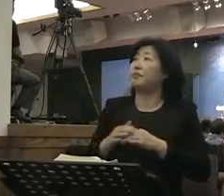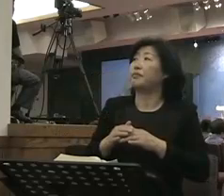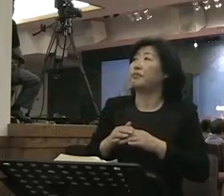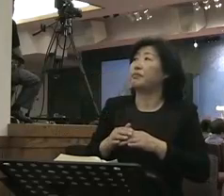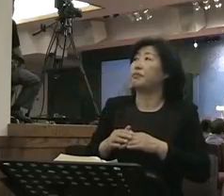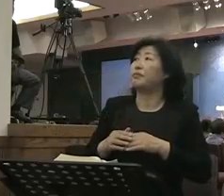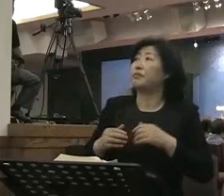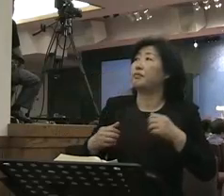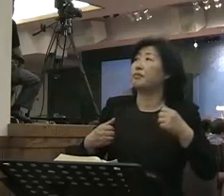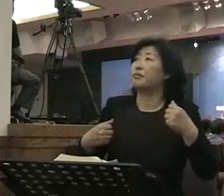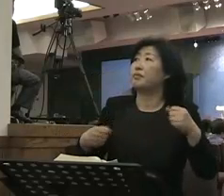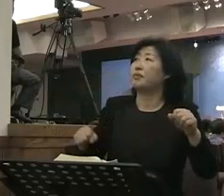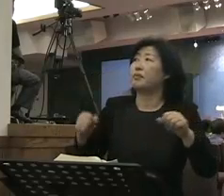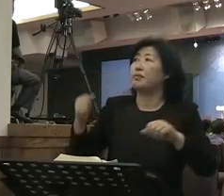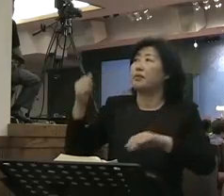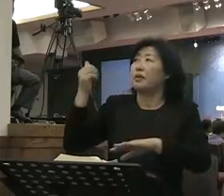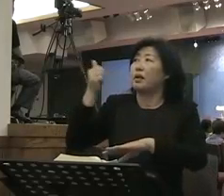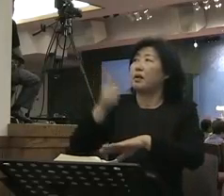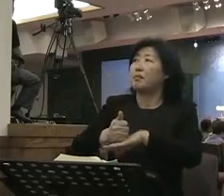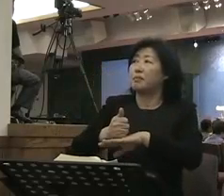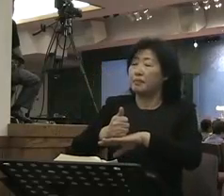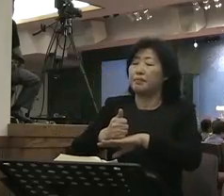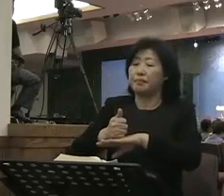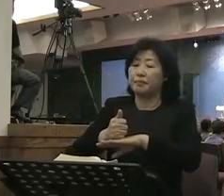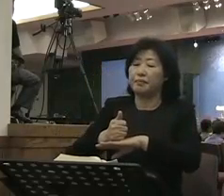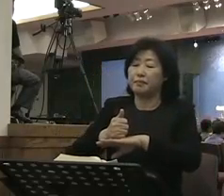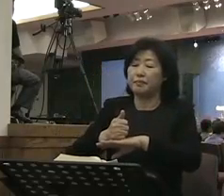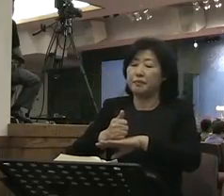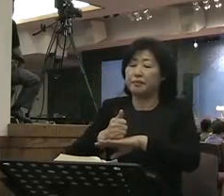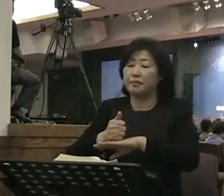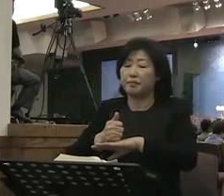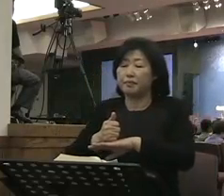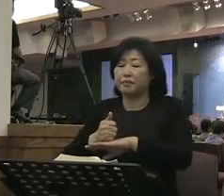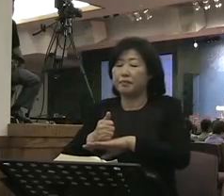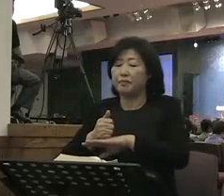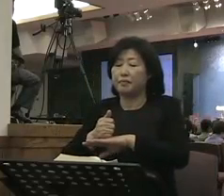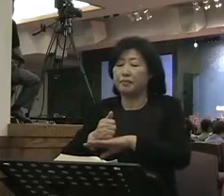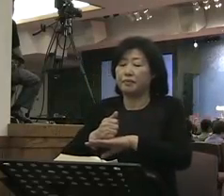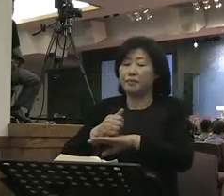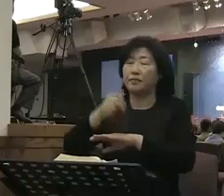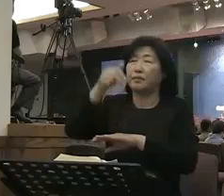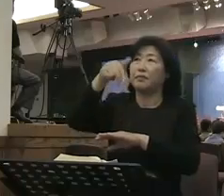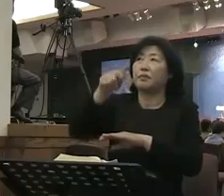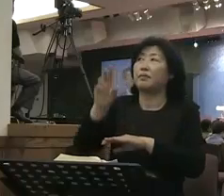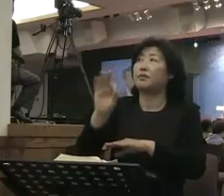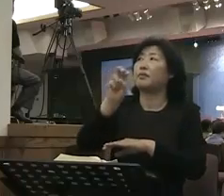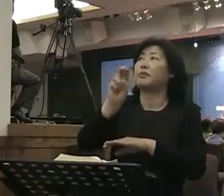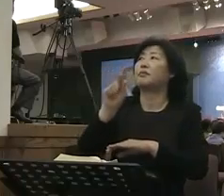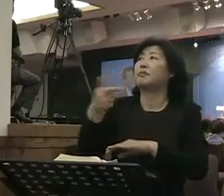장면이 갑자기 기억이 나더라고요. 그렇구나. 하나님이 태풍이 불면 되겠구나.